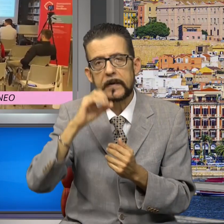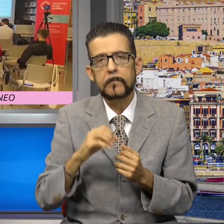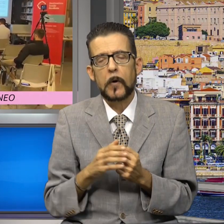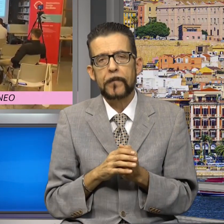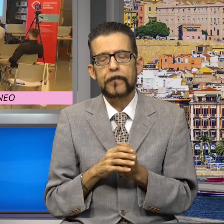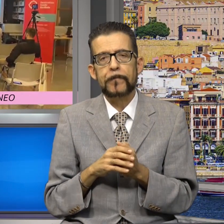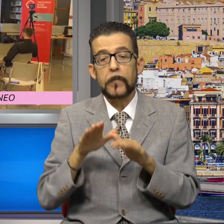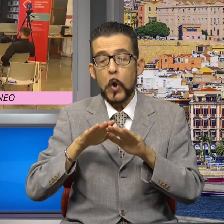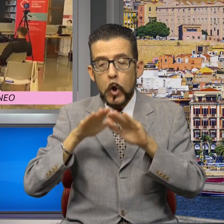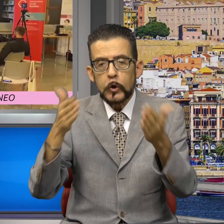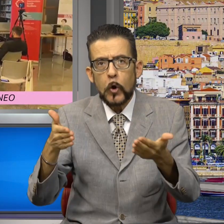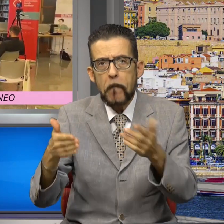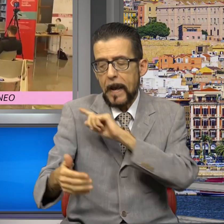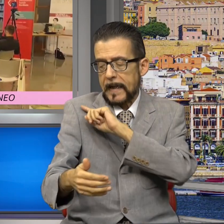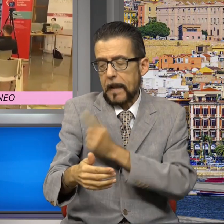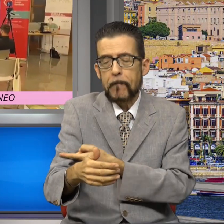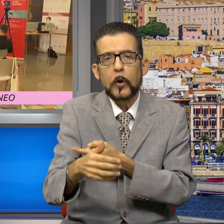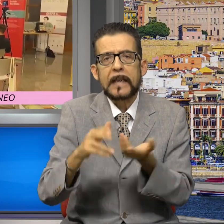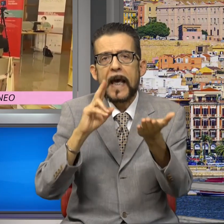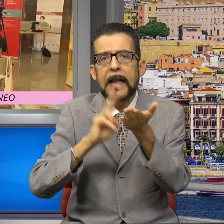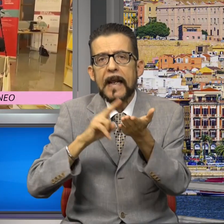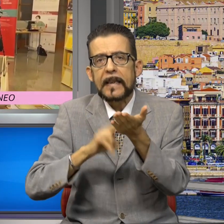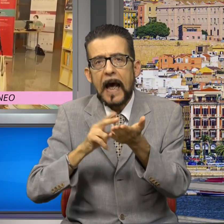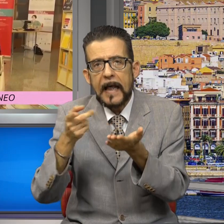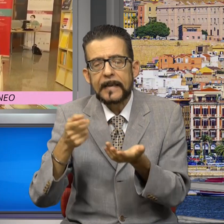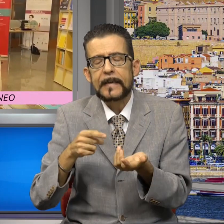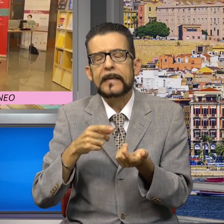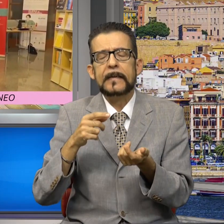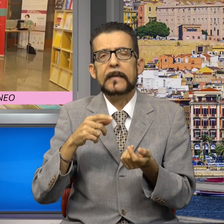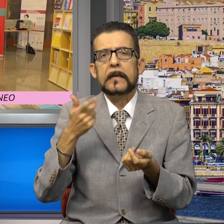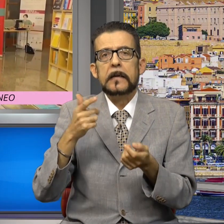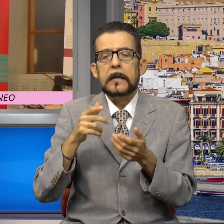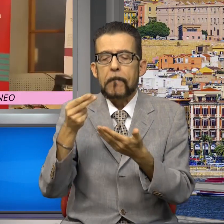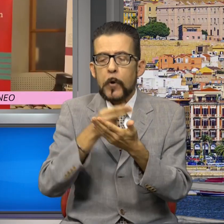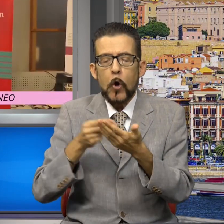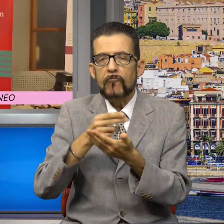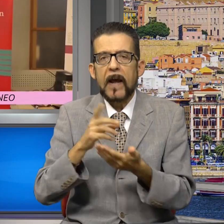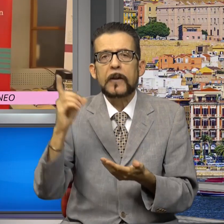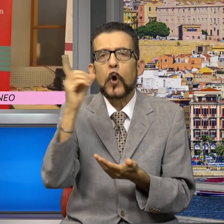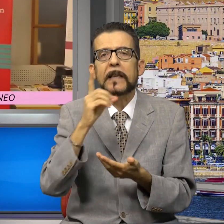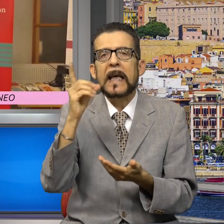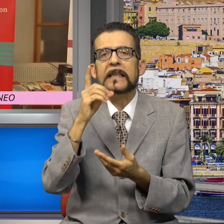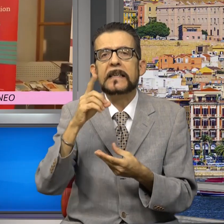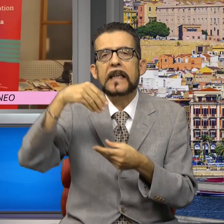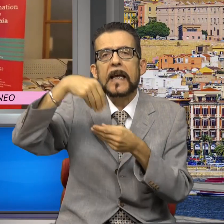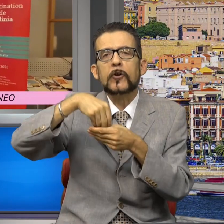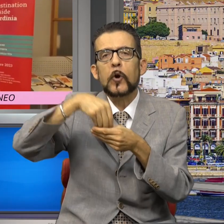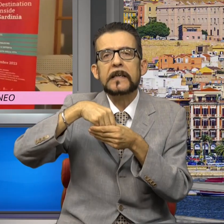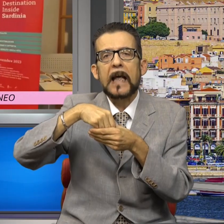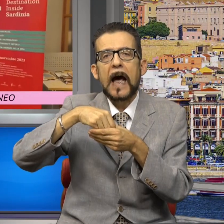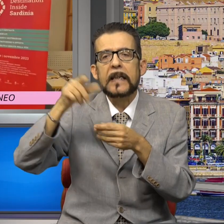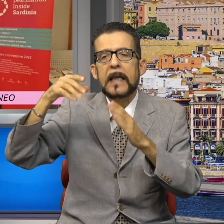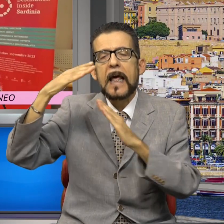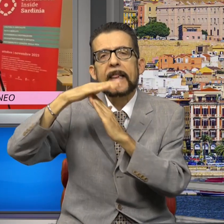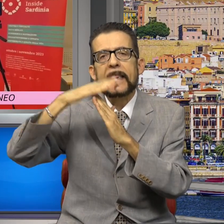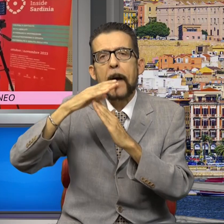la scoperta del potere dei dati per un sistema turismo di successo, il progetto Destination Inside Sardinia, fatto da Paoli Hena per approfondire e